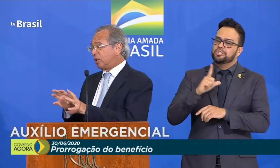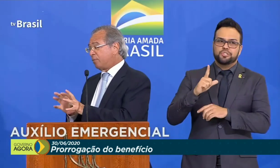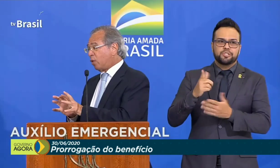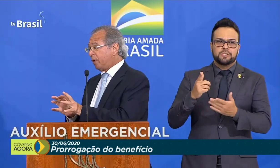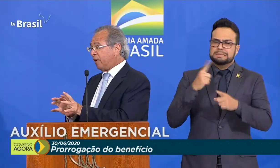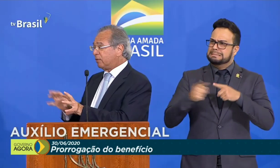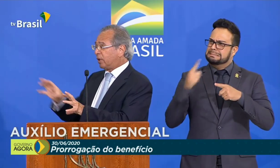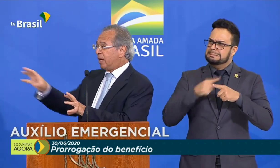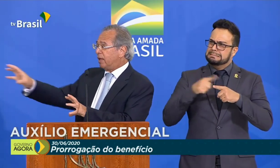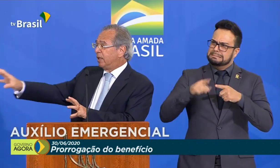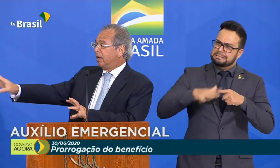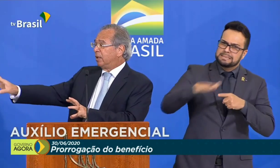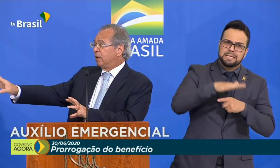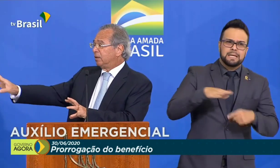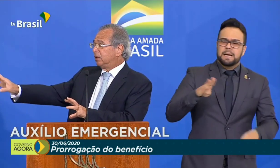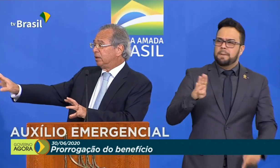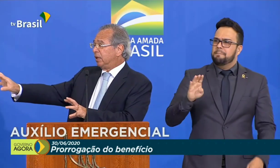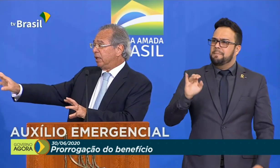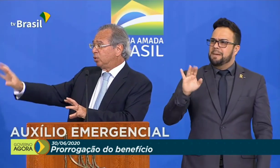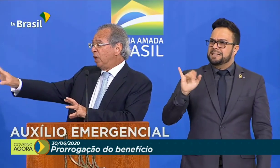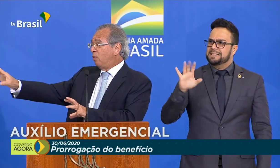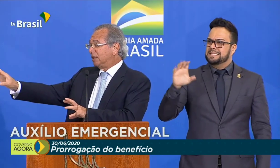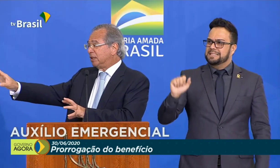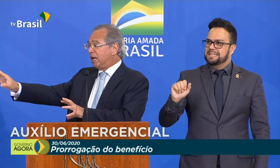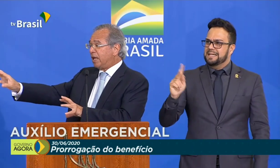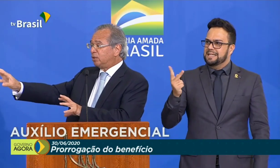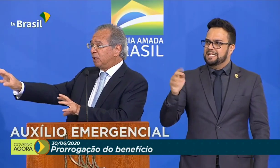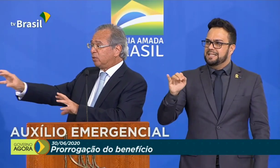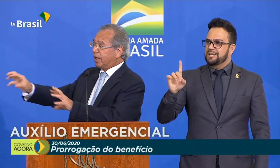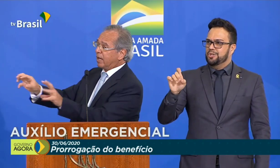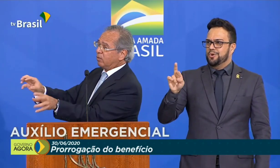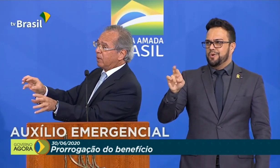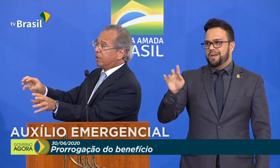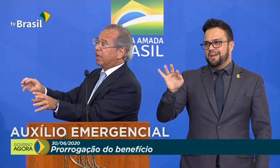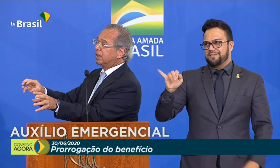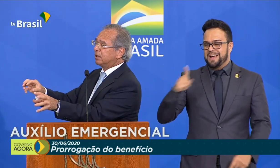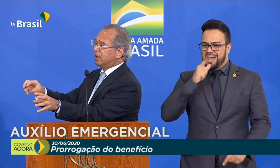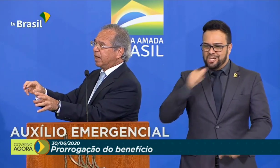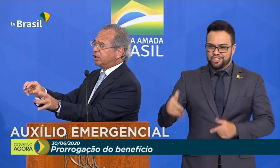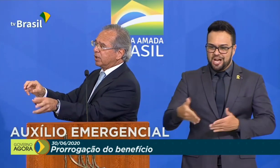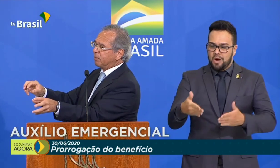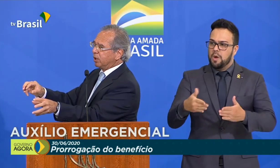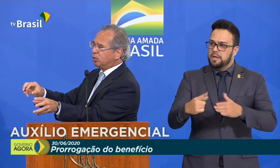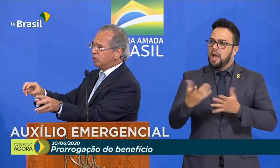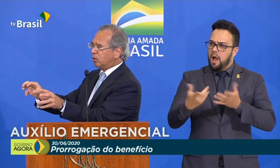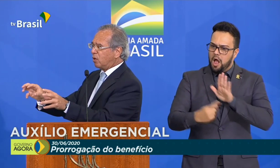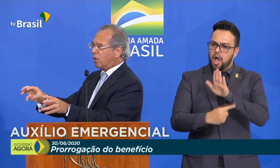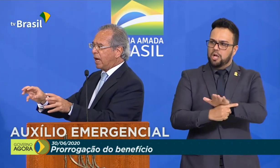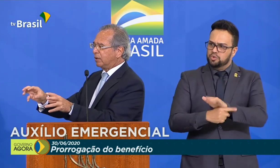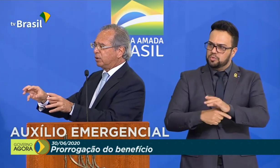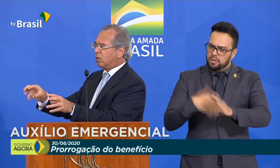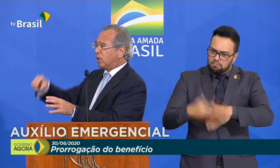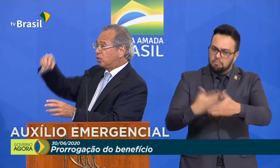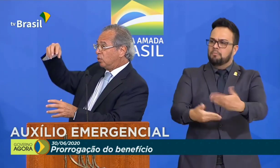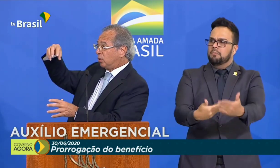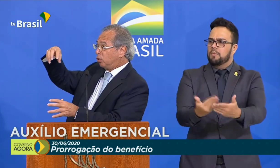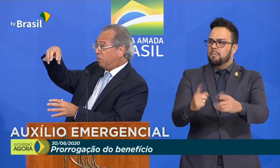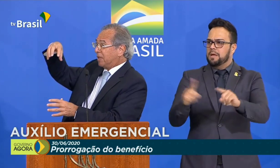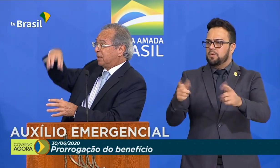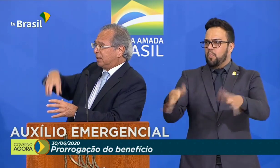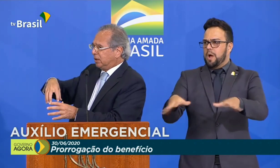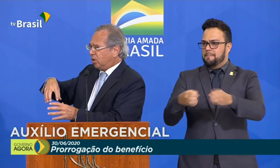vezes o capital privado quer ajudar uma cidade, mas não quer uma pequena cidade que dá prejuízo logo ao lado. Então, com a